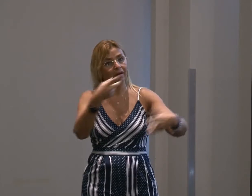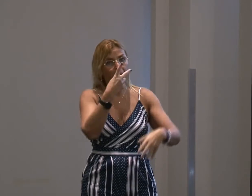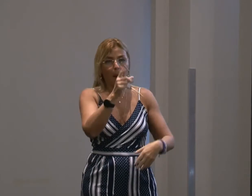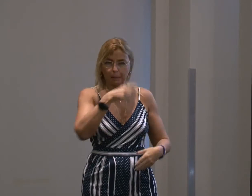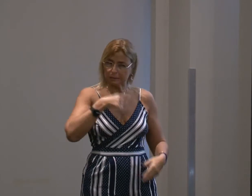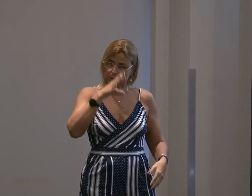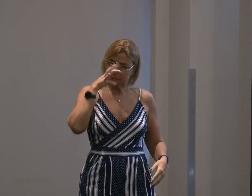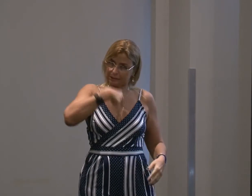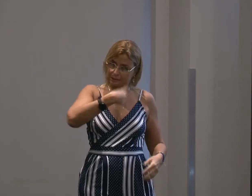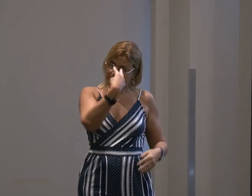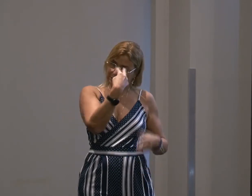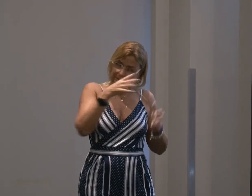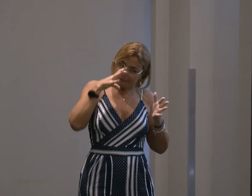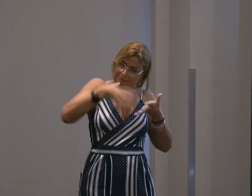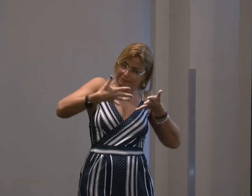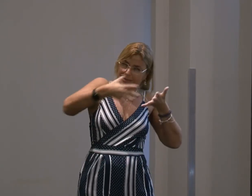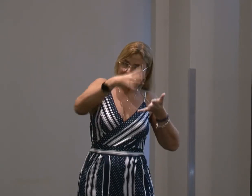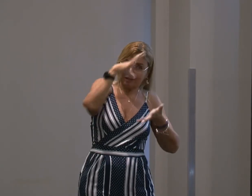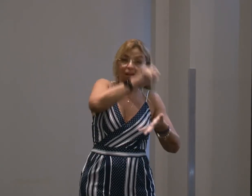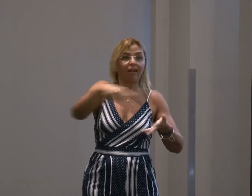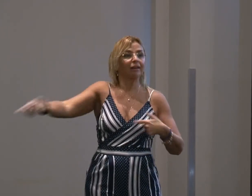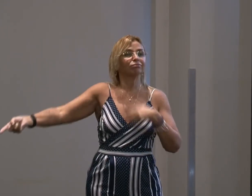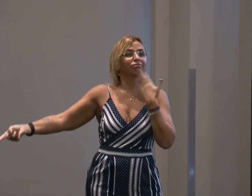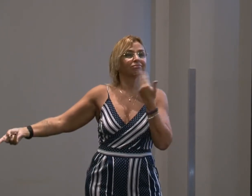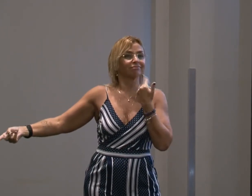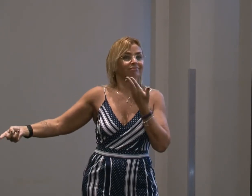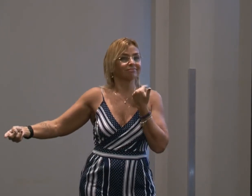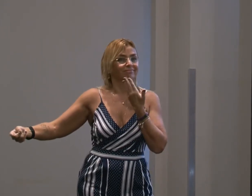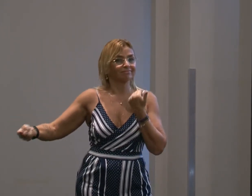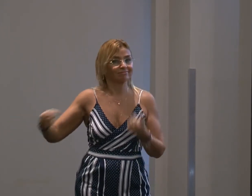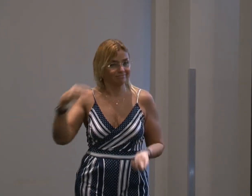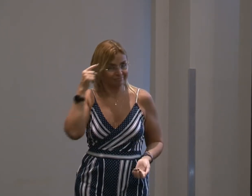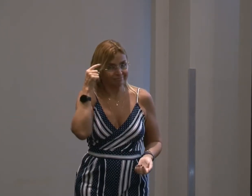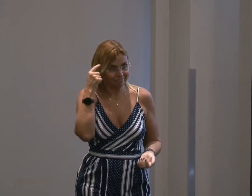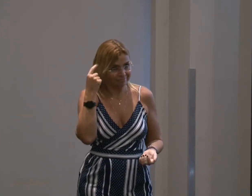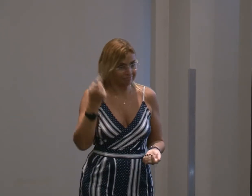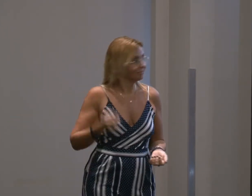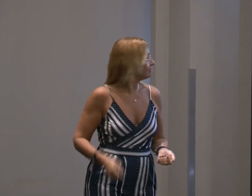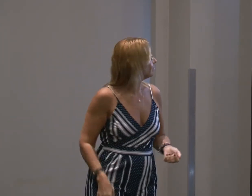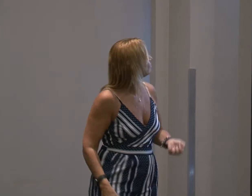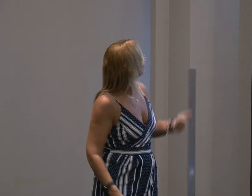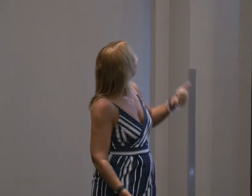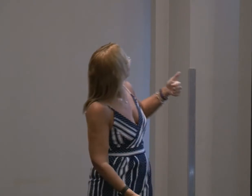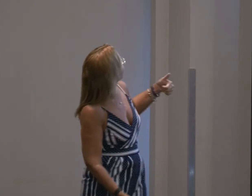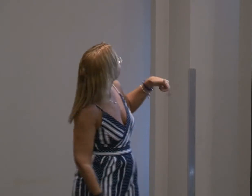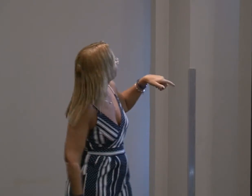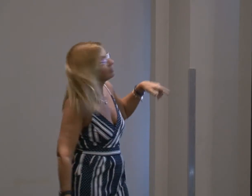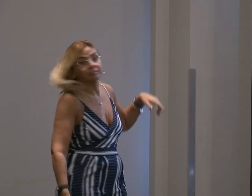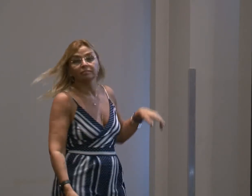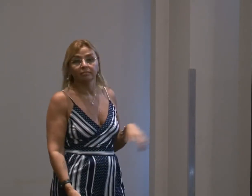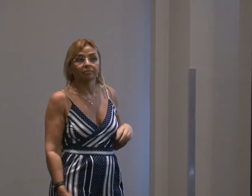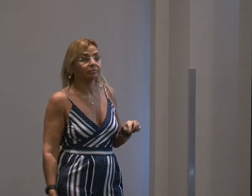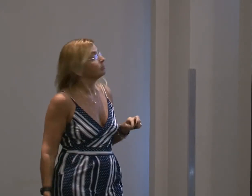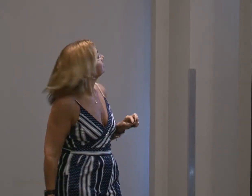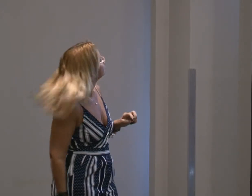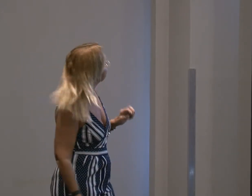com esses surdos que são privados de idioma? Como é que a gente faz para que eles também tenham atendimento? E como que a gente faz com que